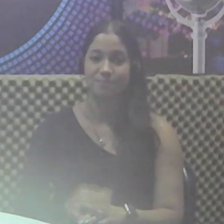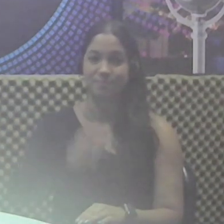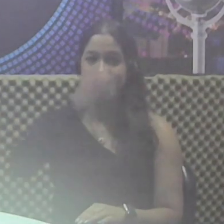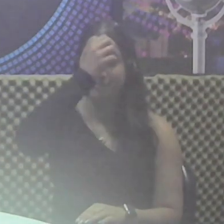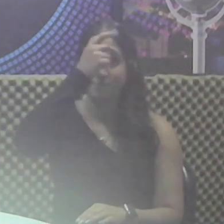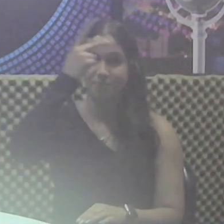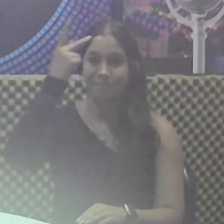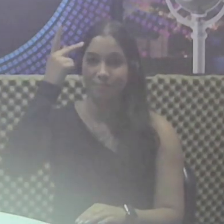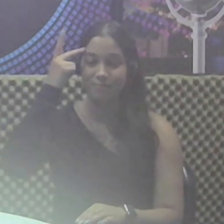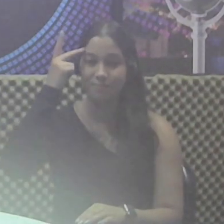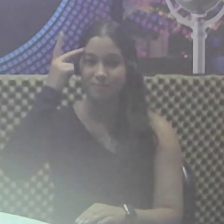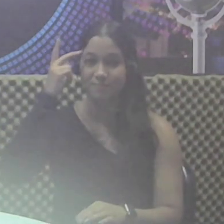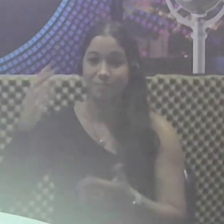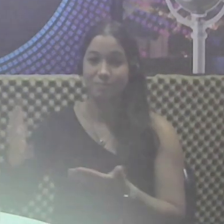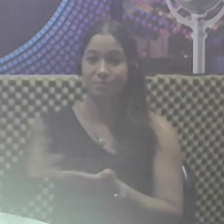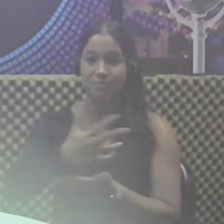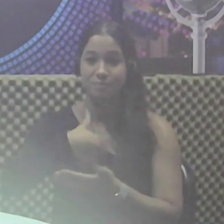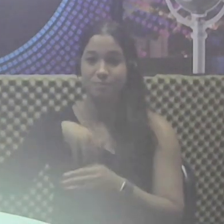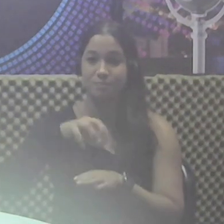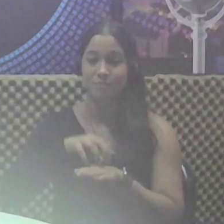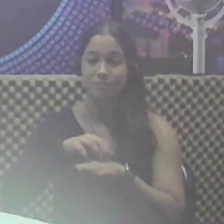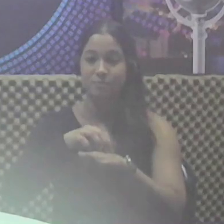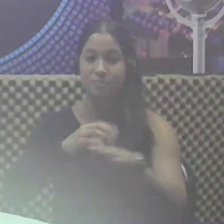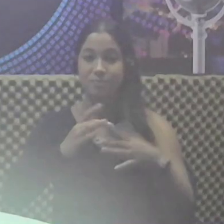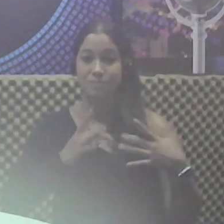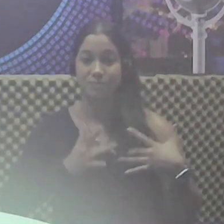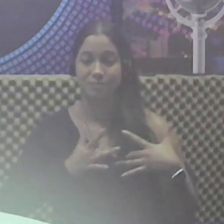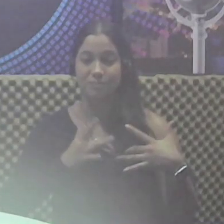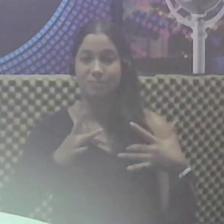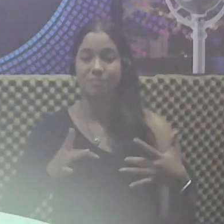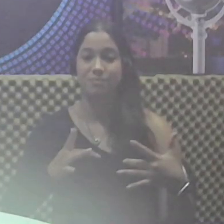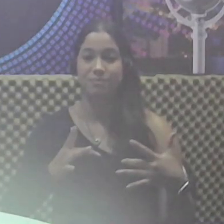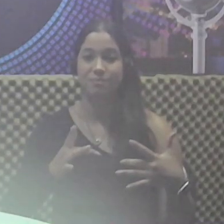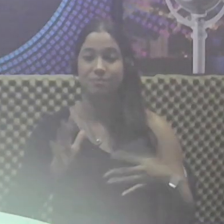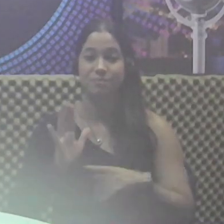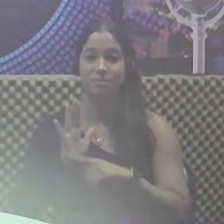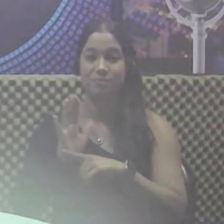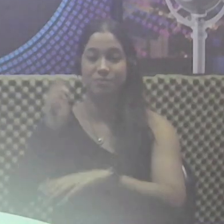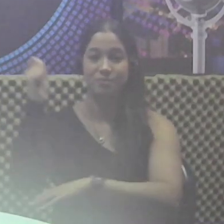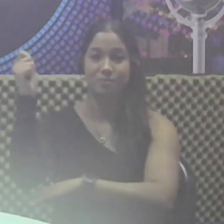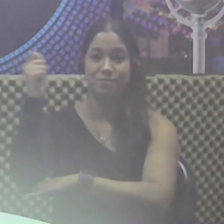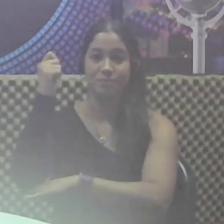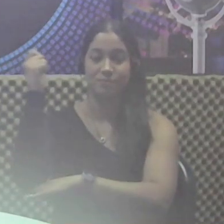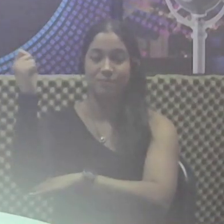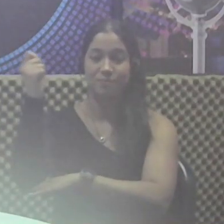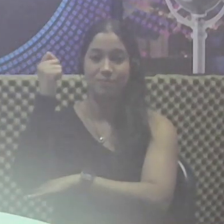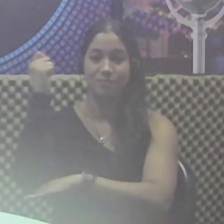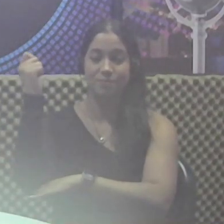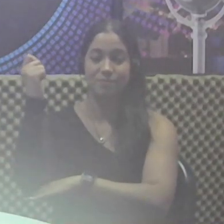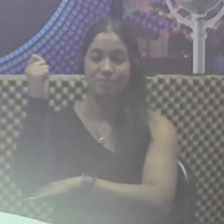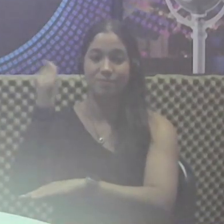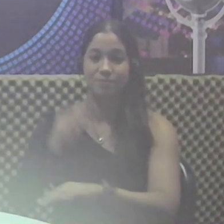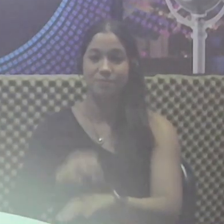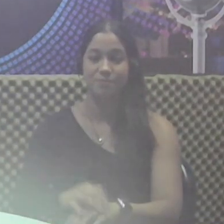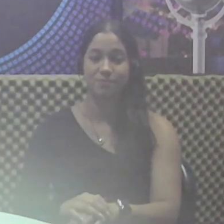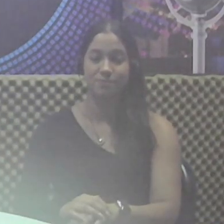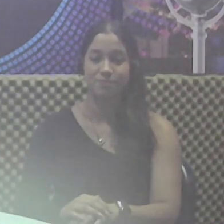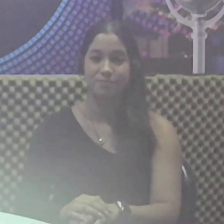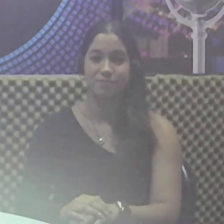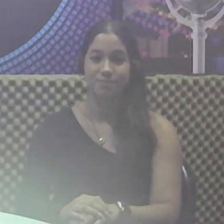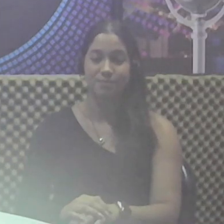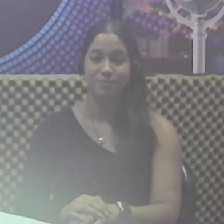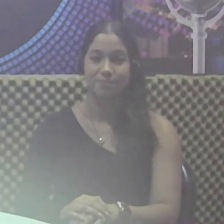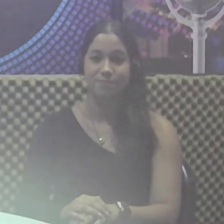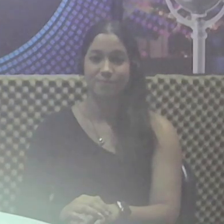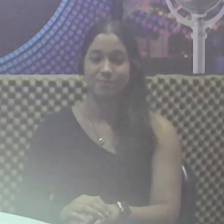Prefeitura carrega novas remessas de doações da campanha Ajude o Rio Grande do Sul. E